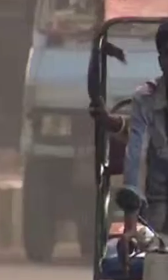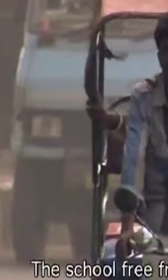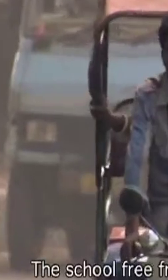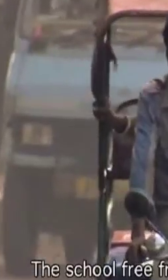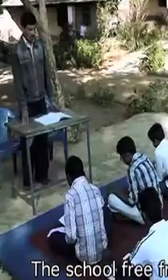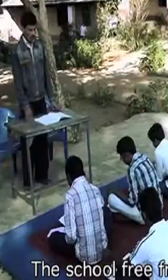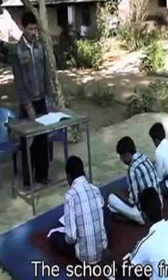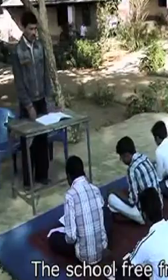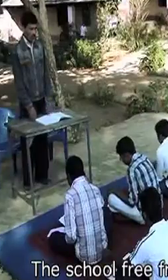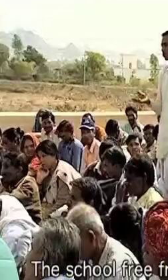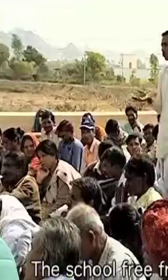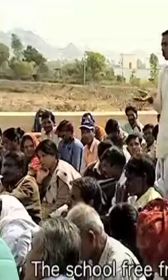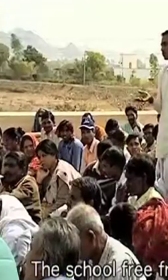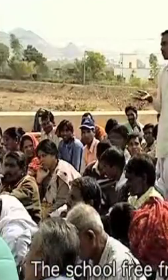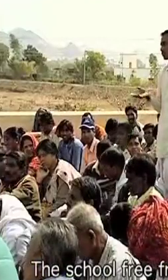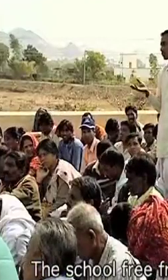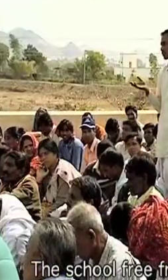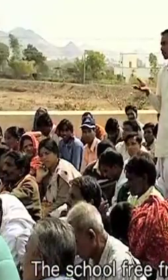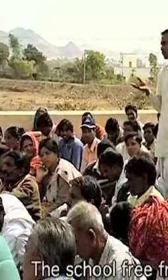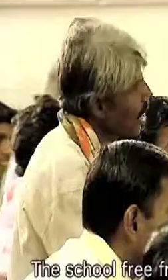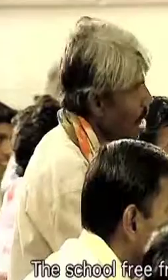धन साधन समय की सीमा से